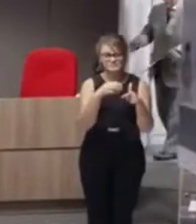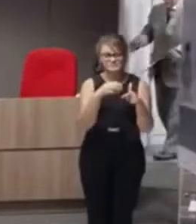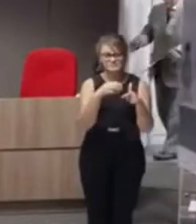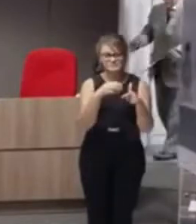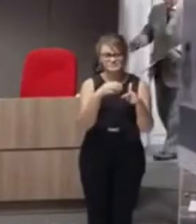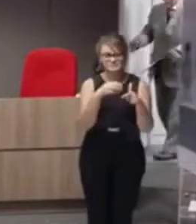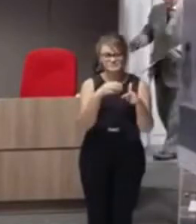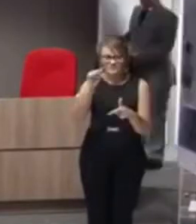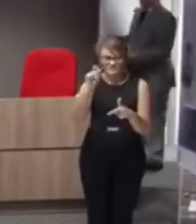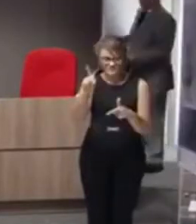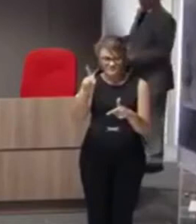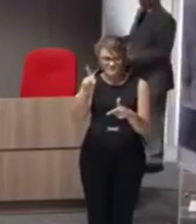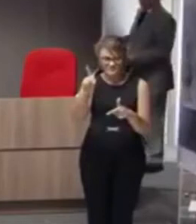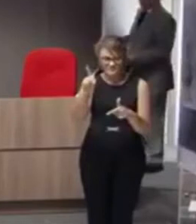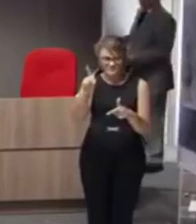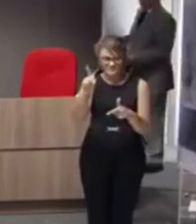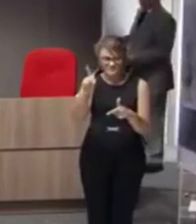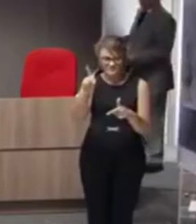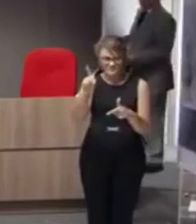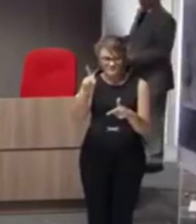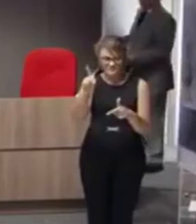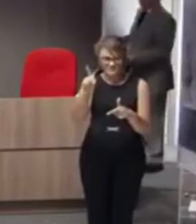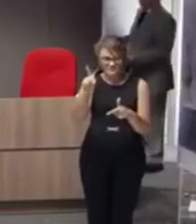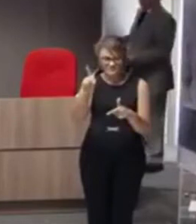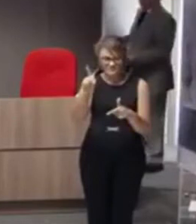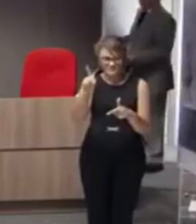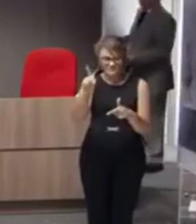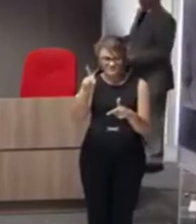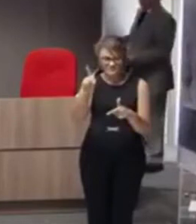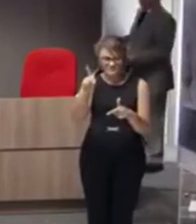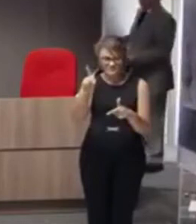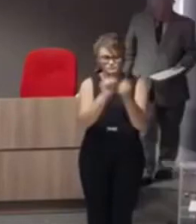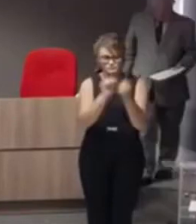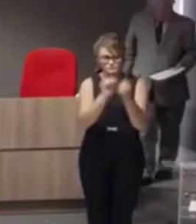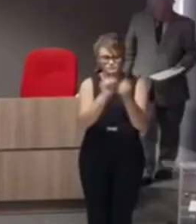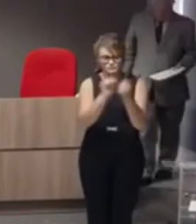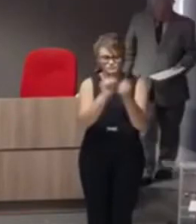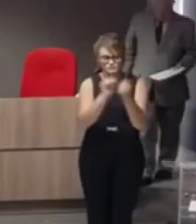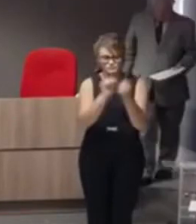CONAP, do CNMP e das instituições envolvidas.